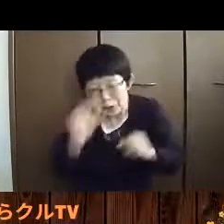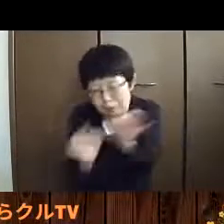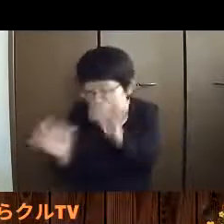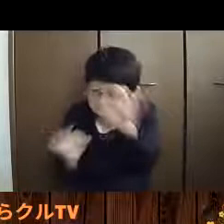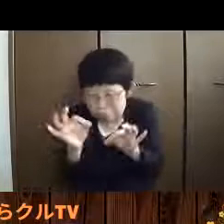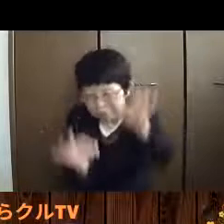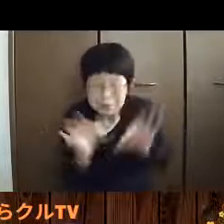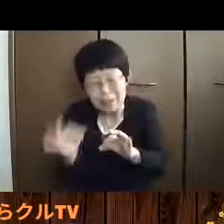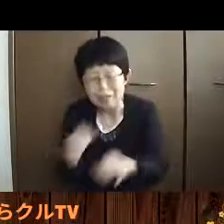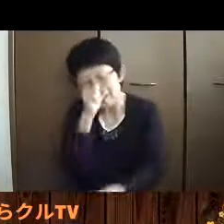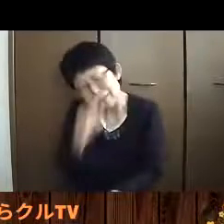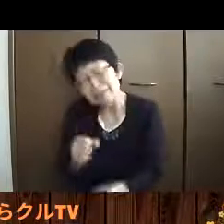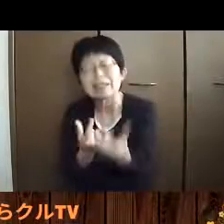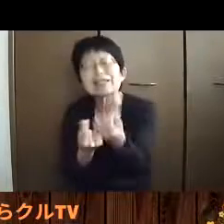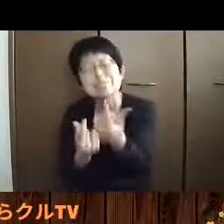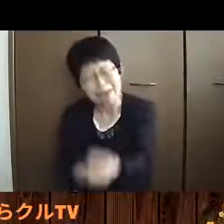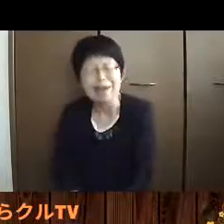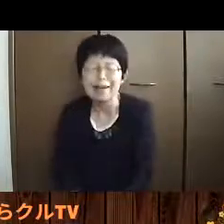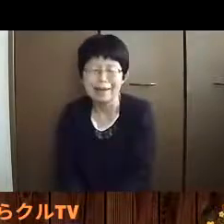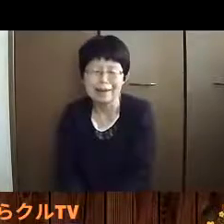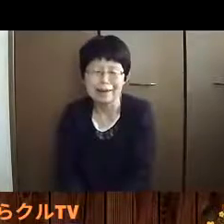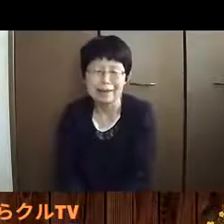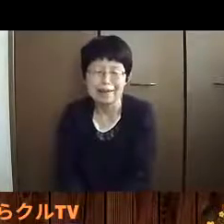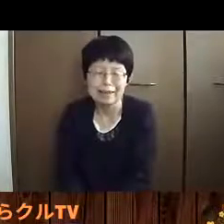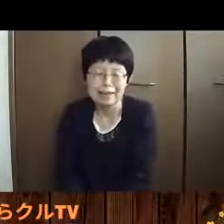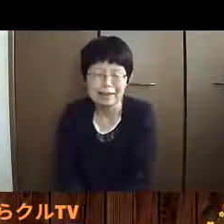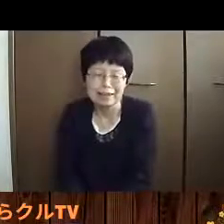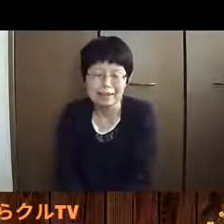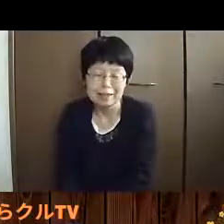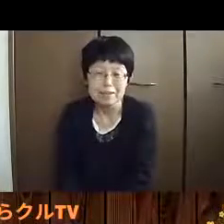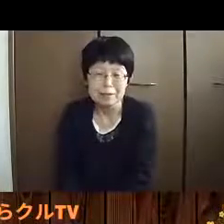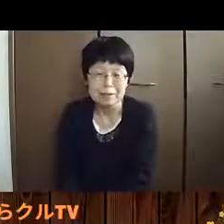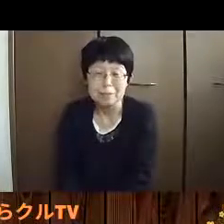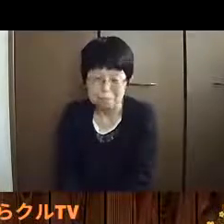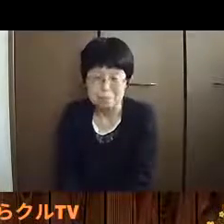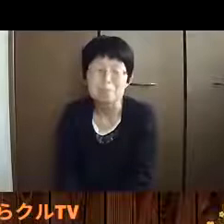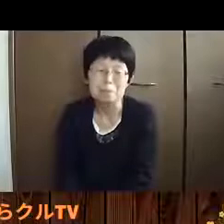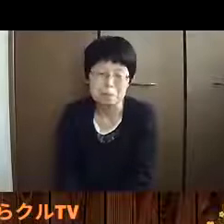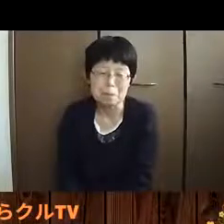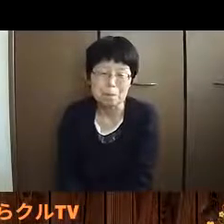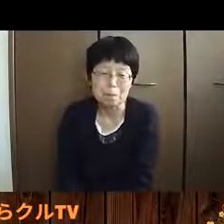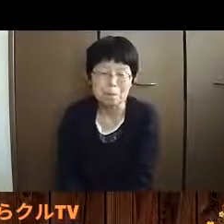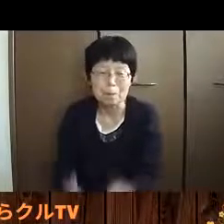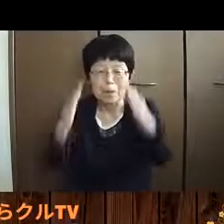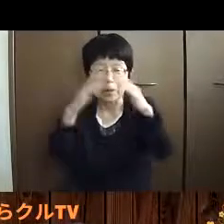うん。はい。ね、 いいね。 ホームページに書き始めた時の絵